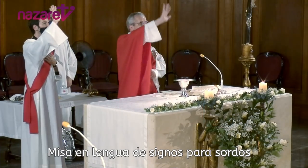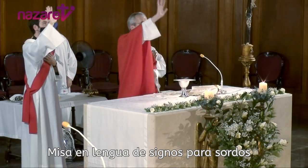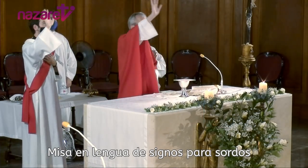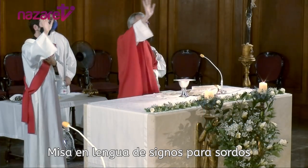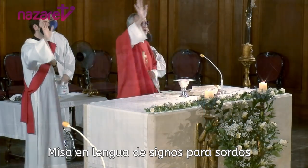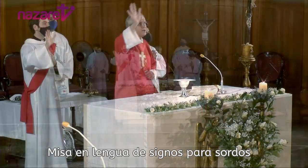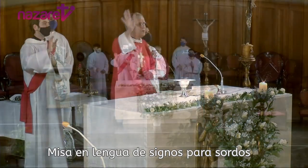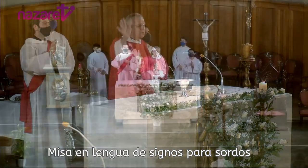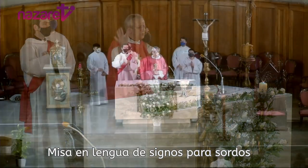Dios del